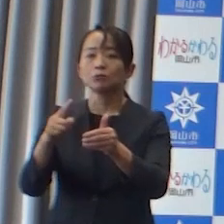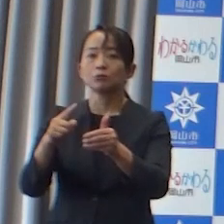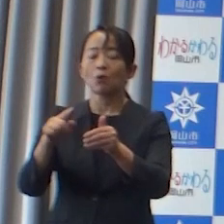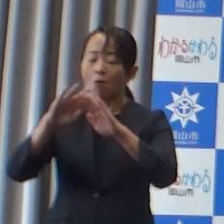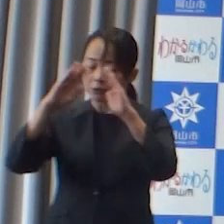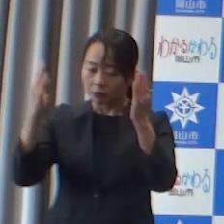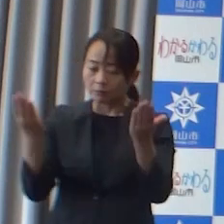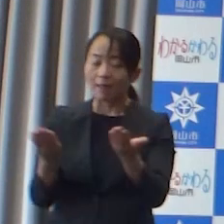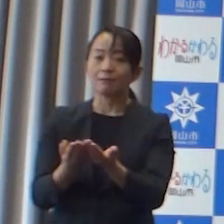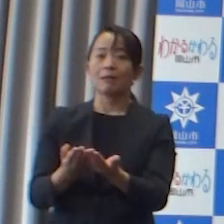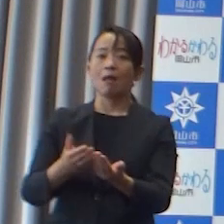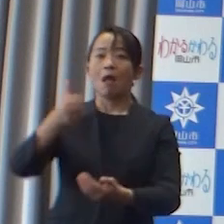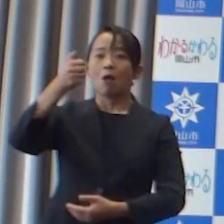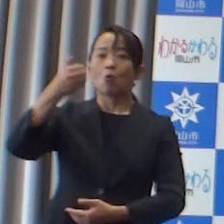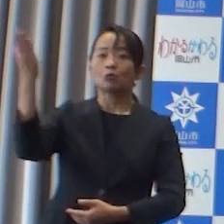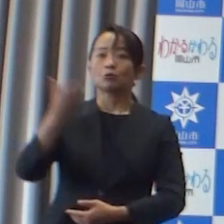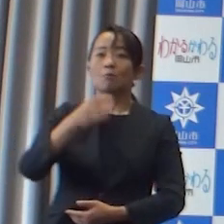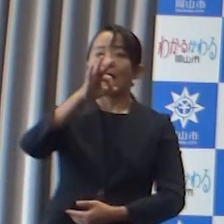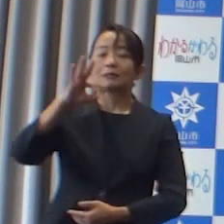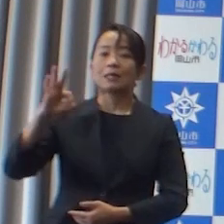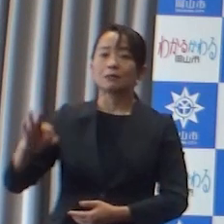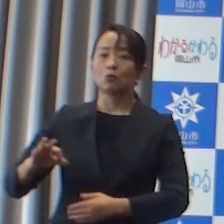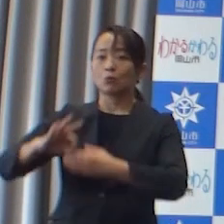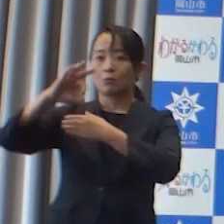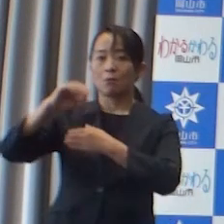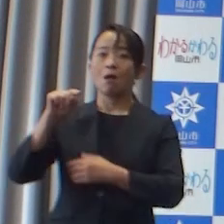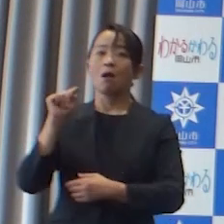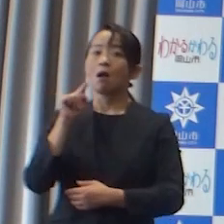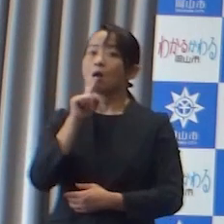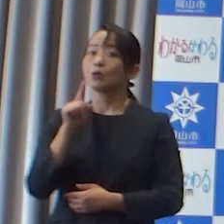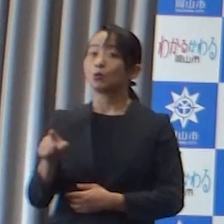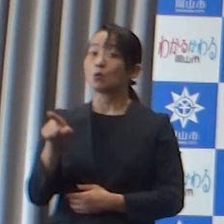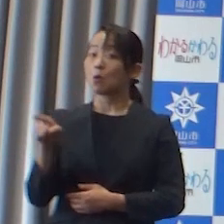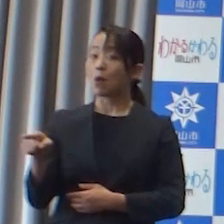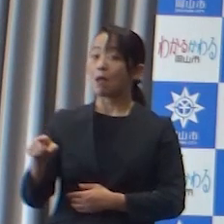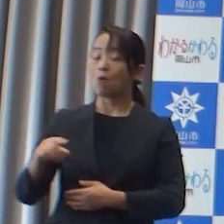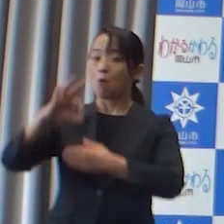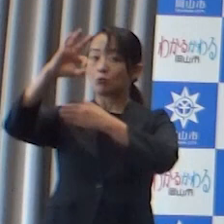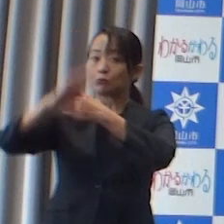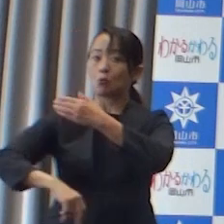50% ということで一律に条例で定めている、